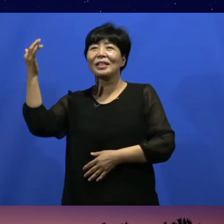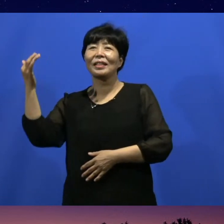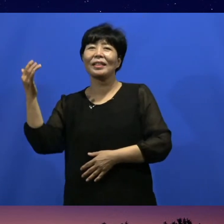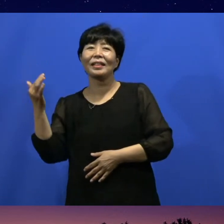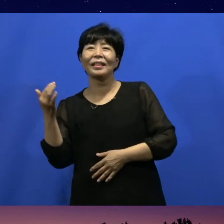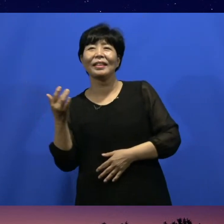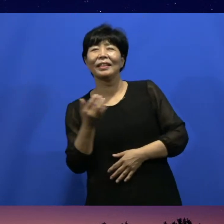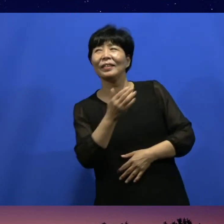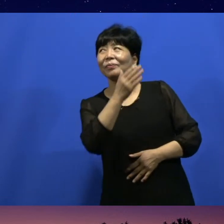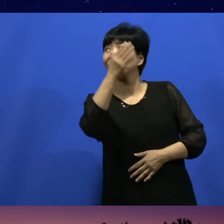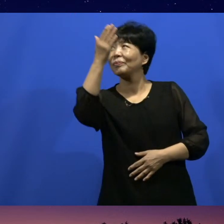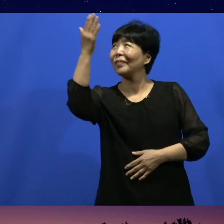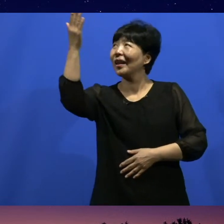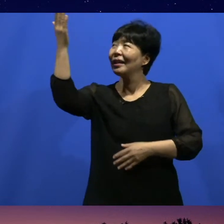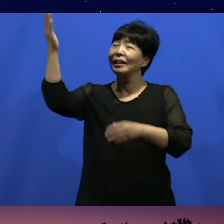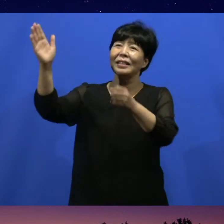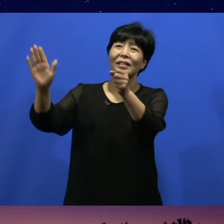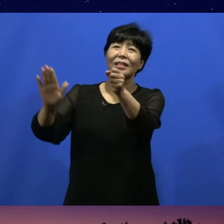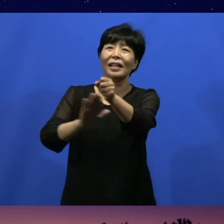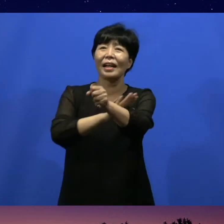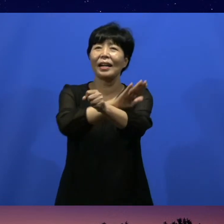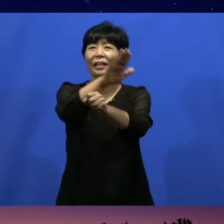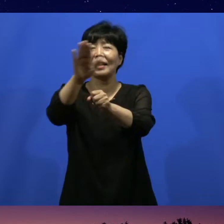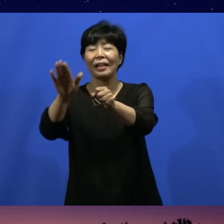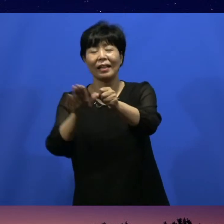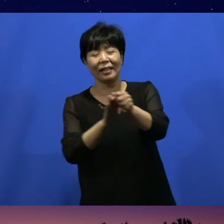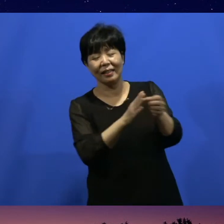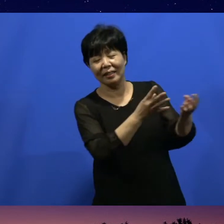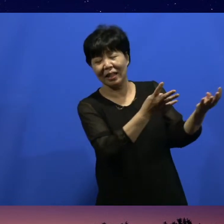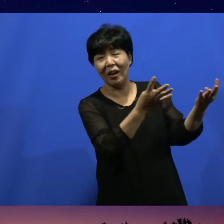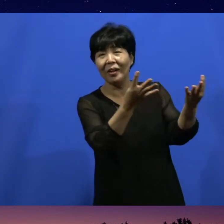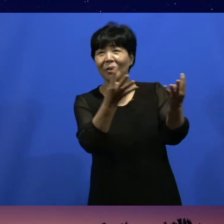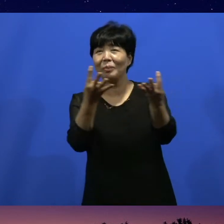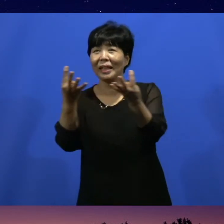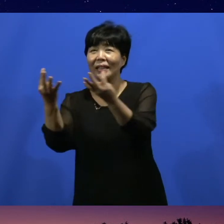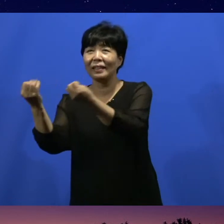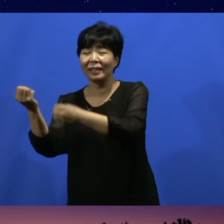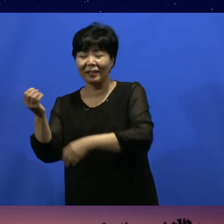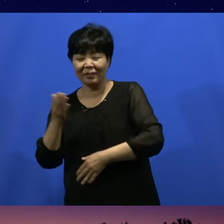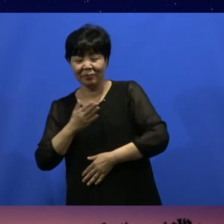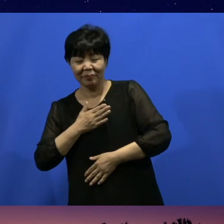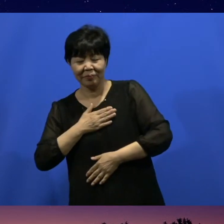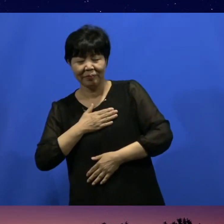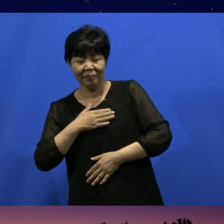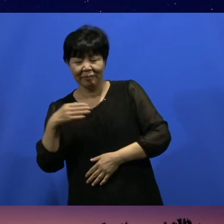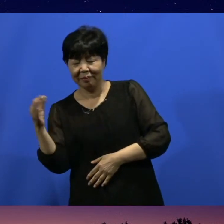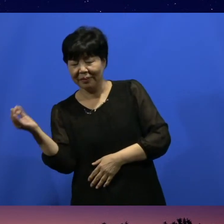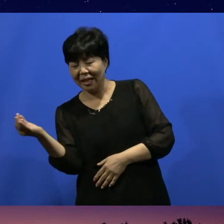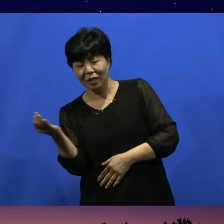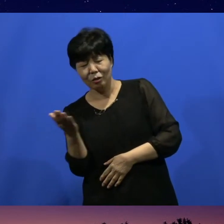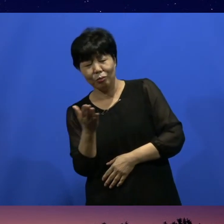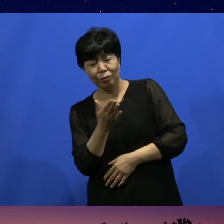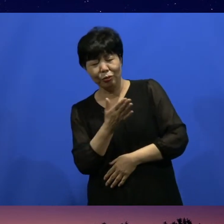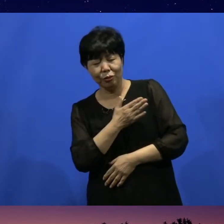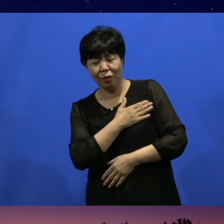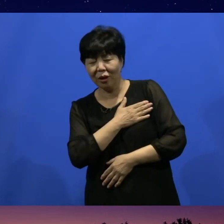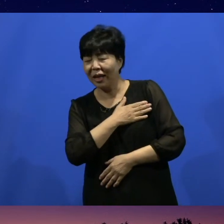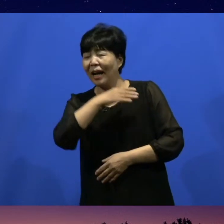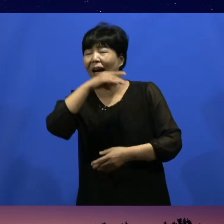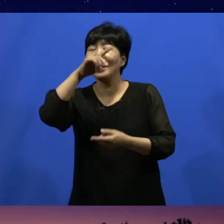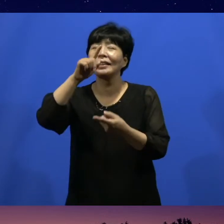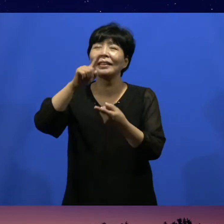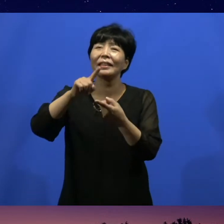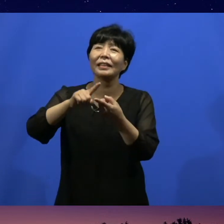아름다운지, 그 사랑 얼마나 날